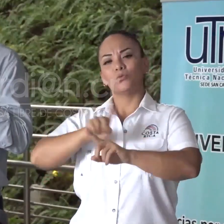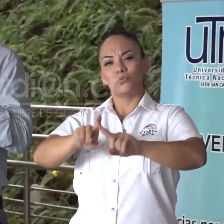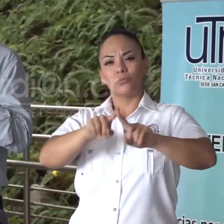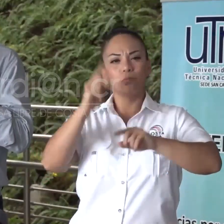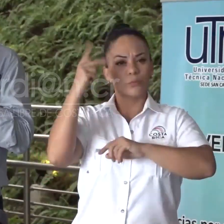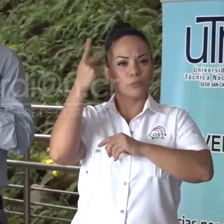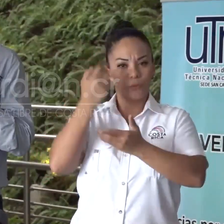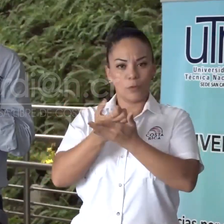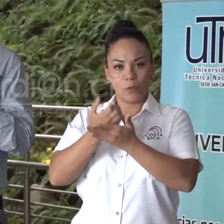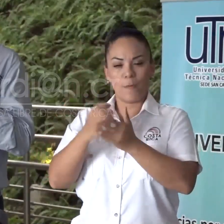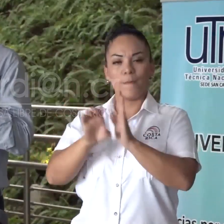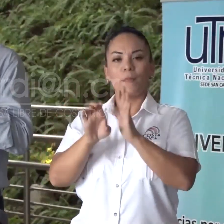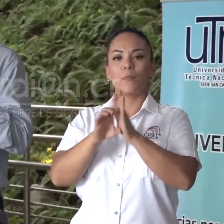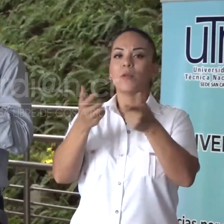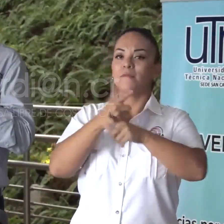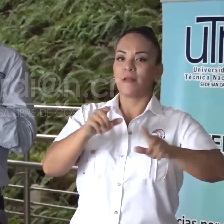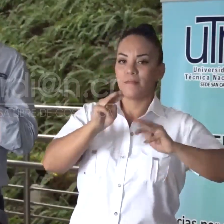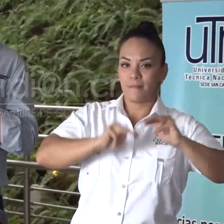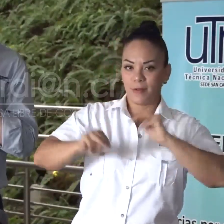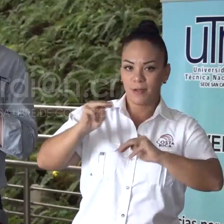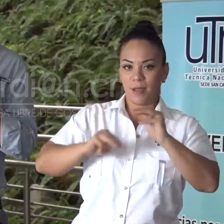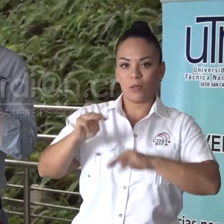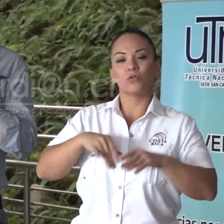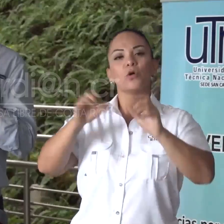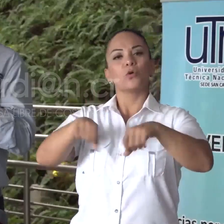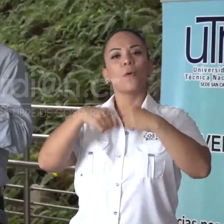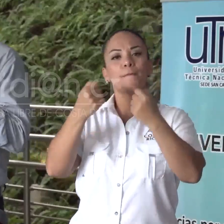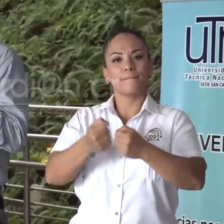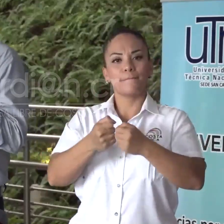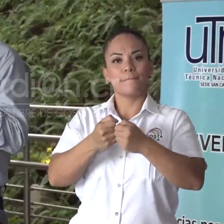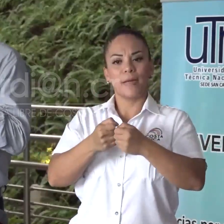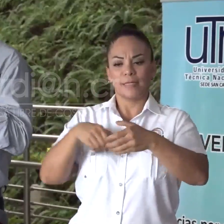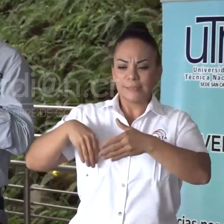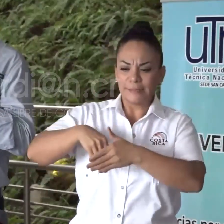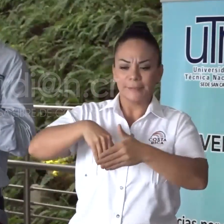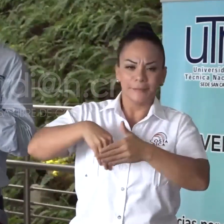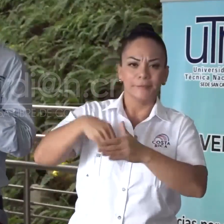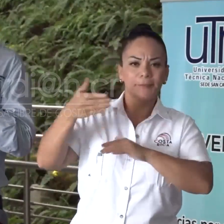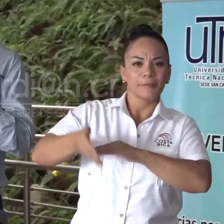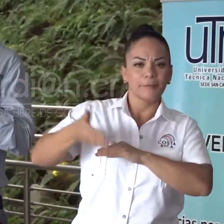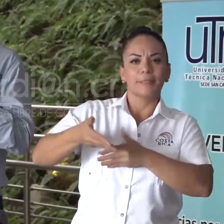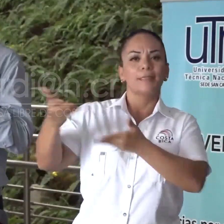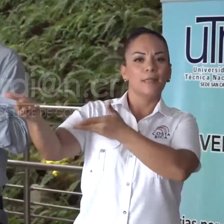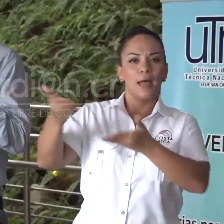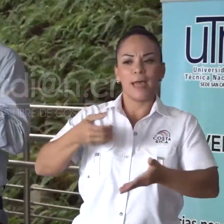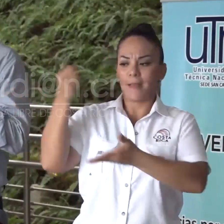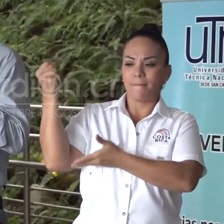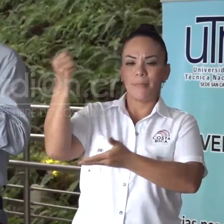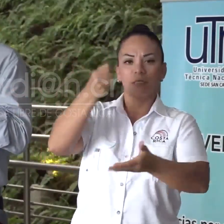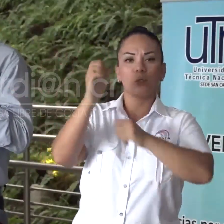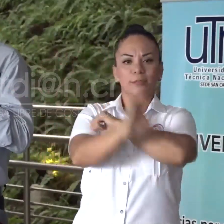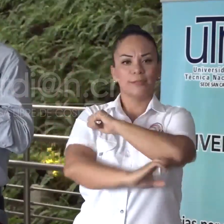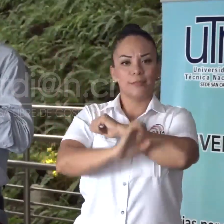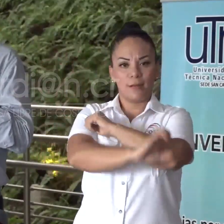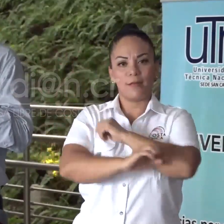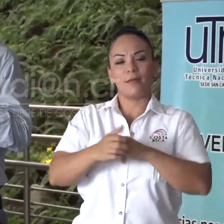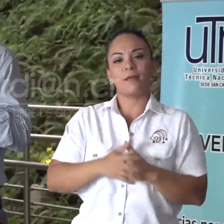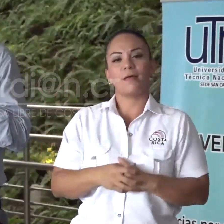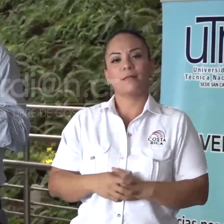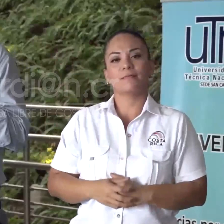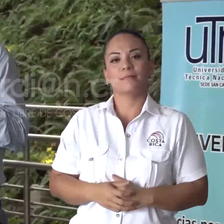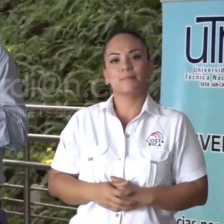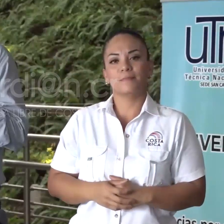políticas económicas como liberar mercados, romper cuellos de botella, traer inversión extranjera,